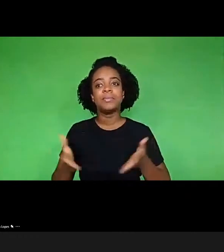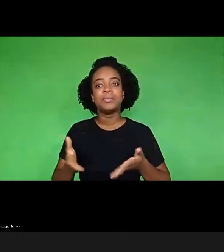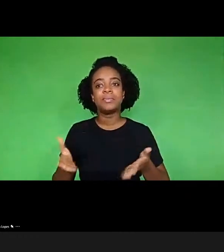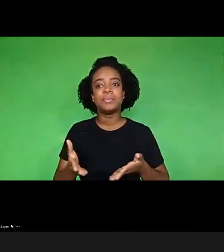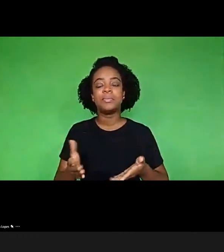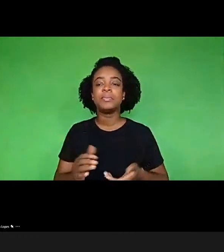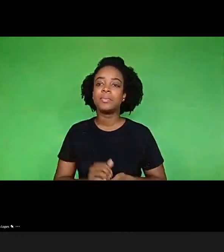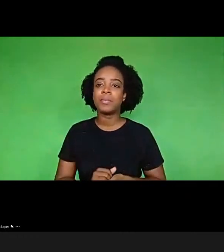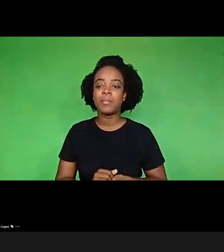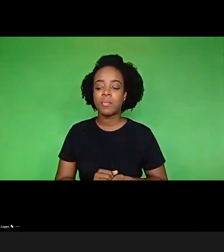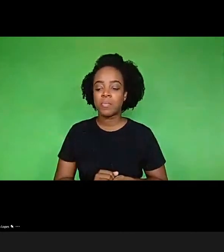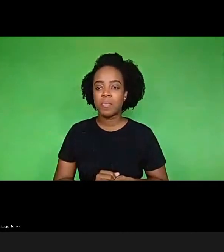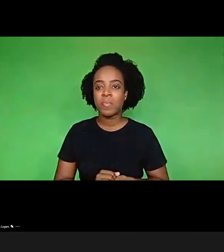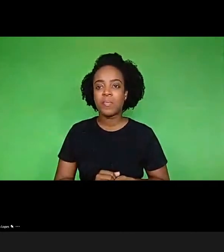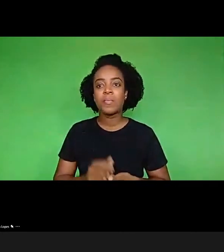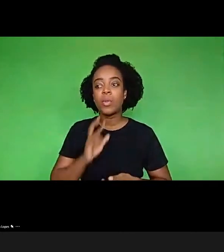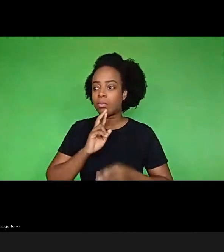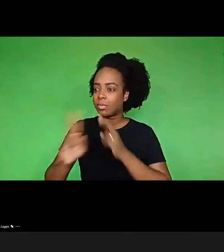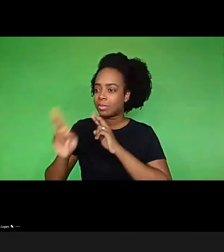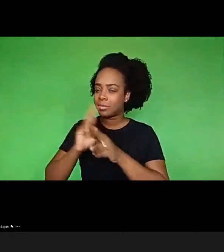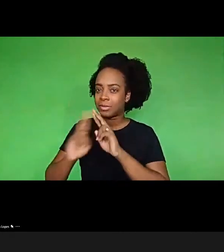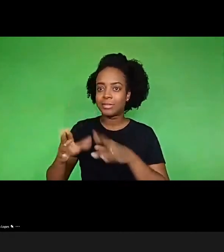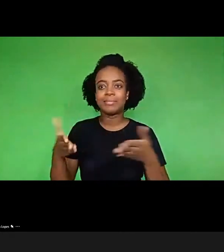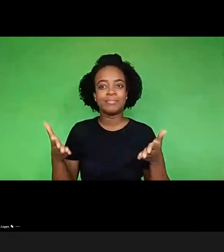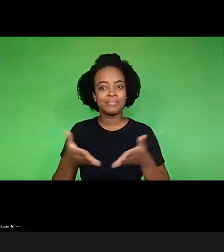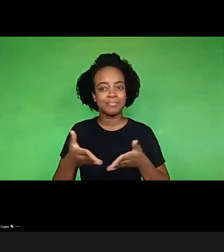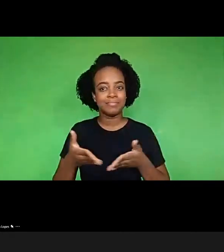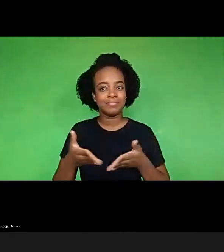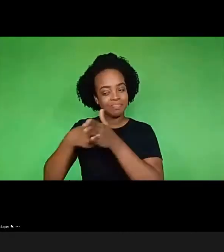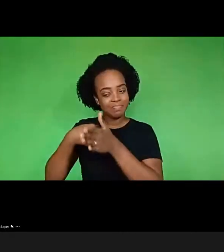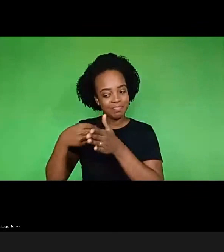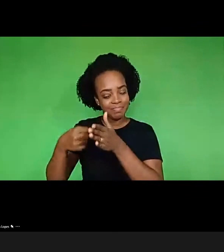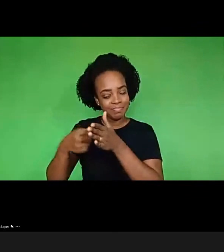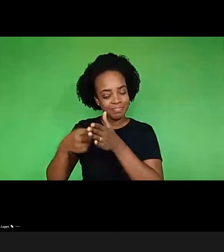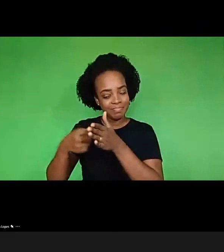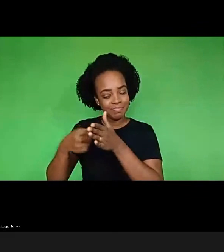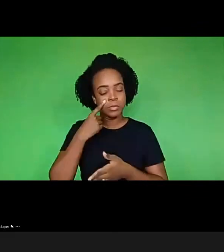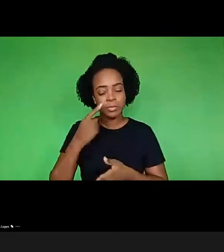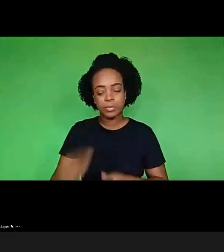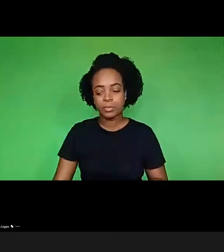algumas perguntas que já fizeram aqui novamente. Vamos lá.